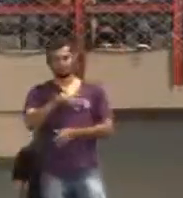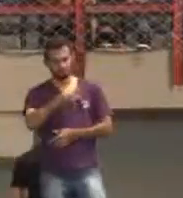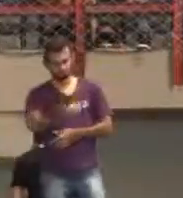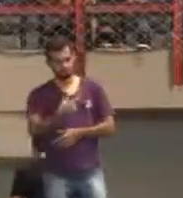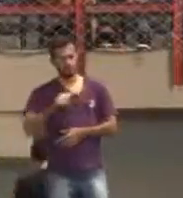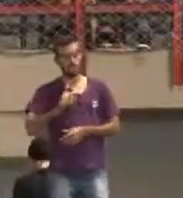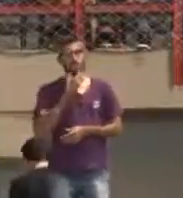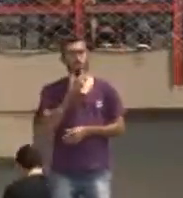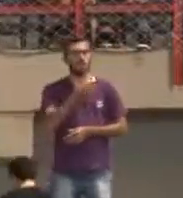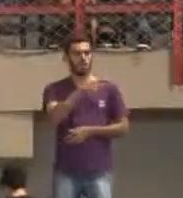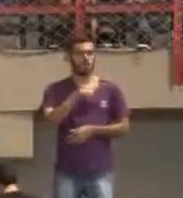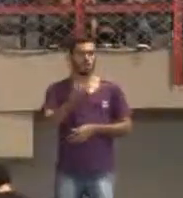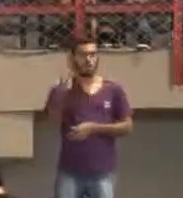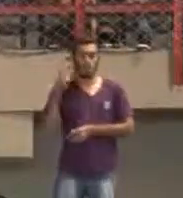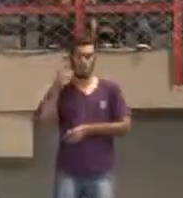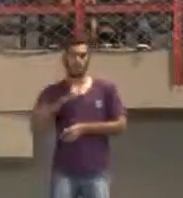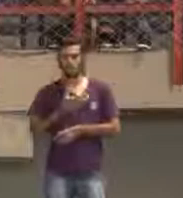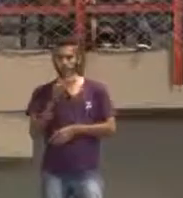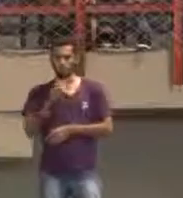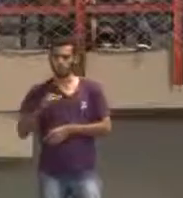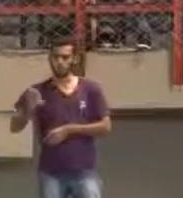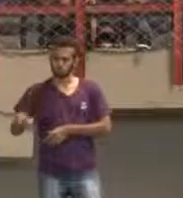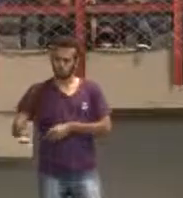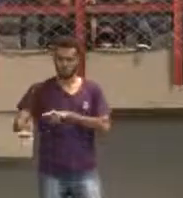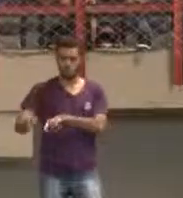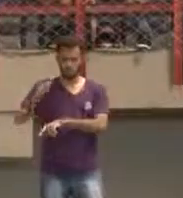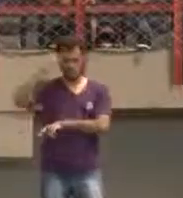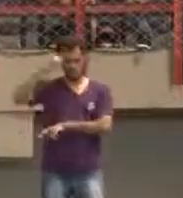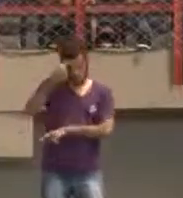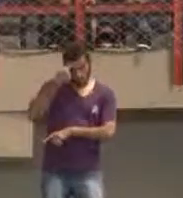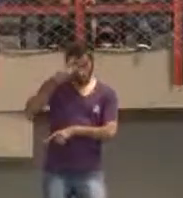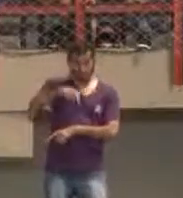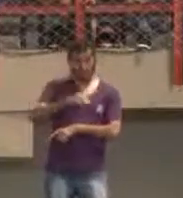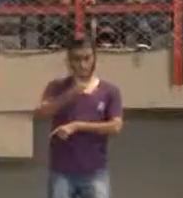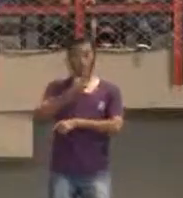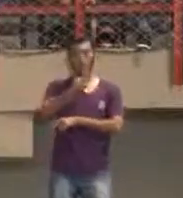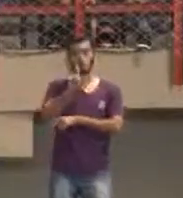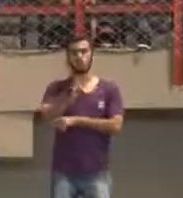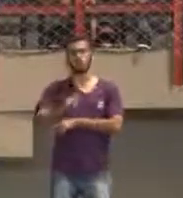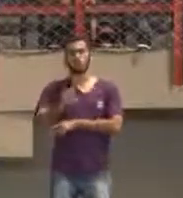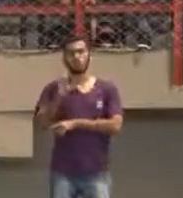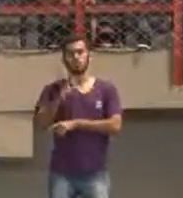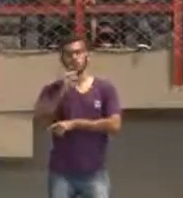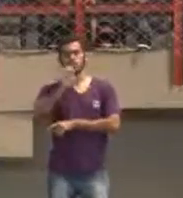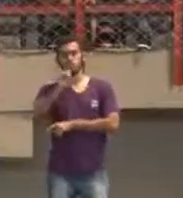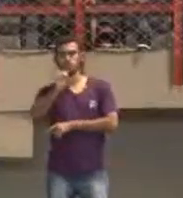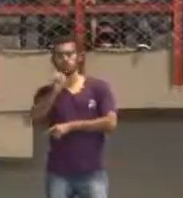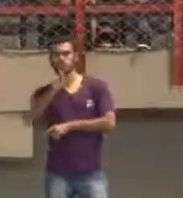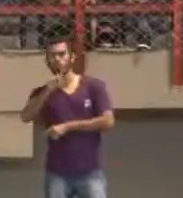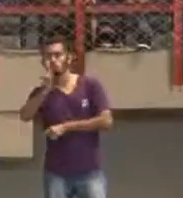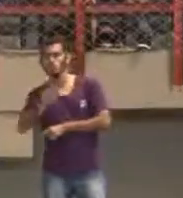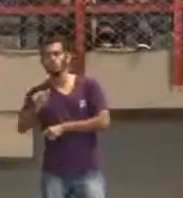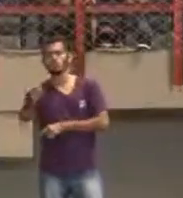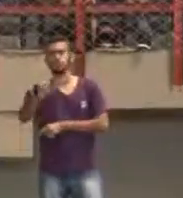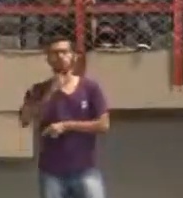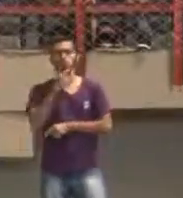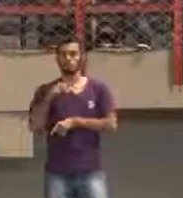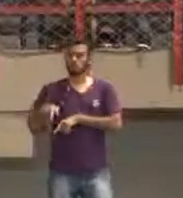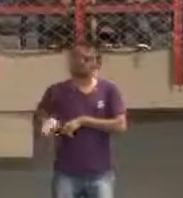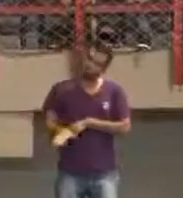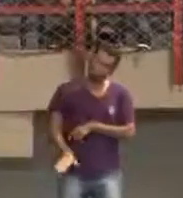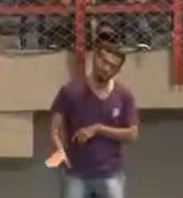ele vai e adota esse menino que é negro, que é o Cruz e Souza. Cruz e Souza cresce com a